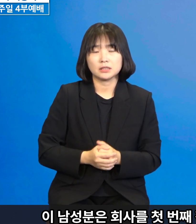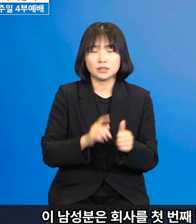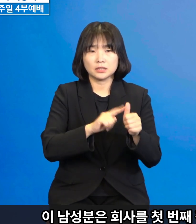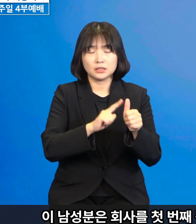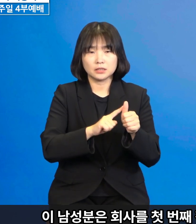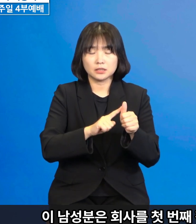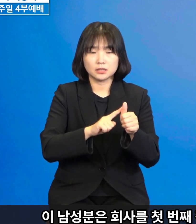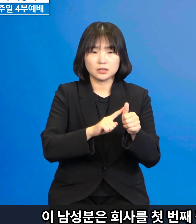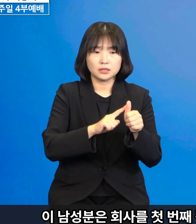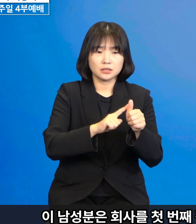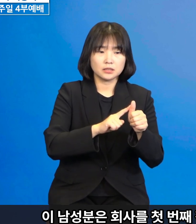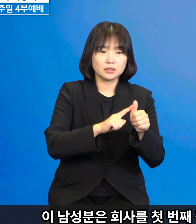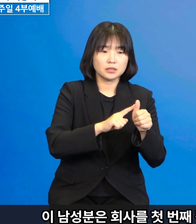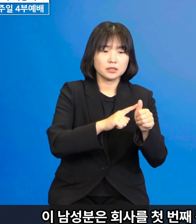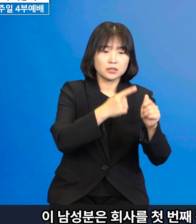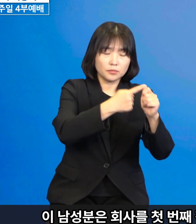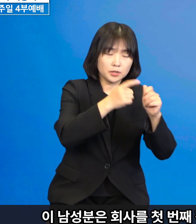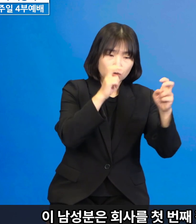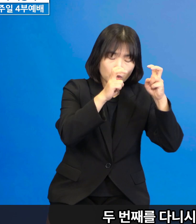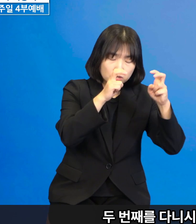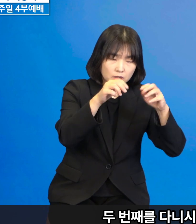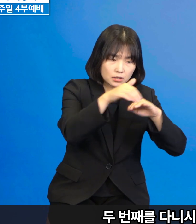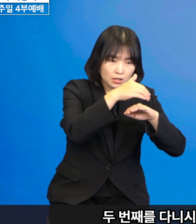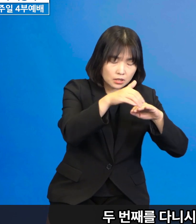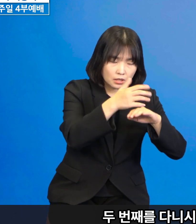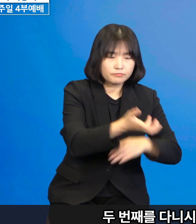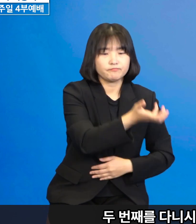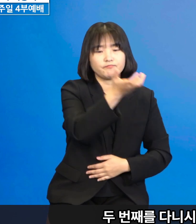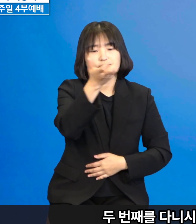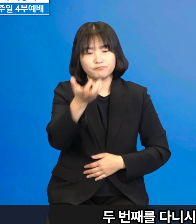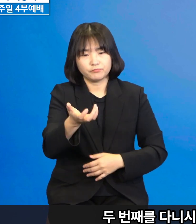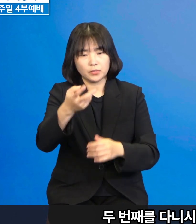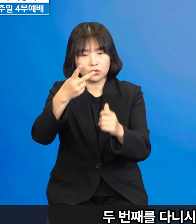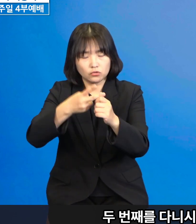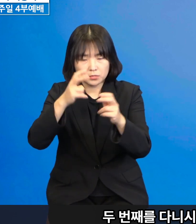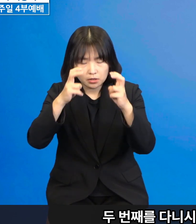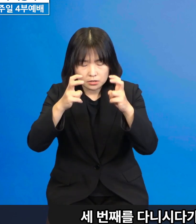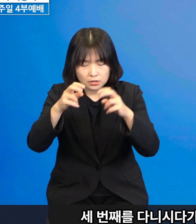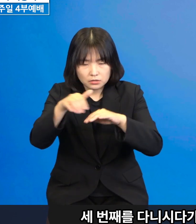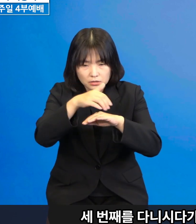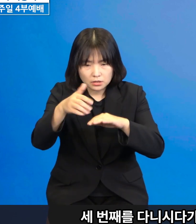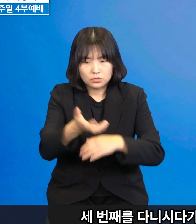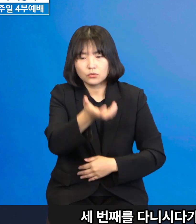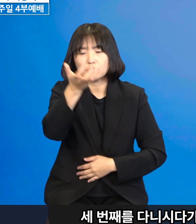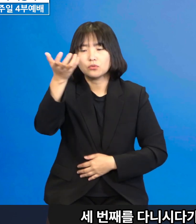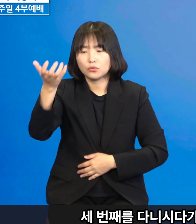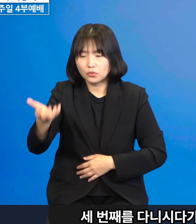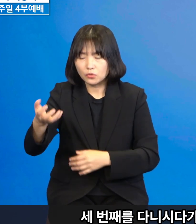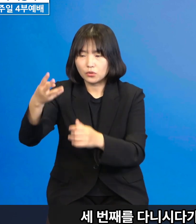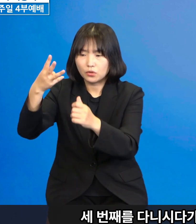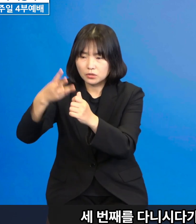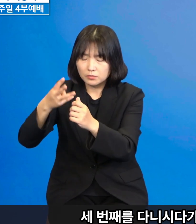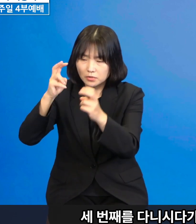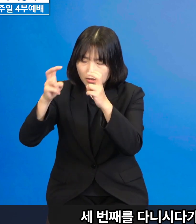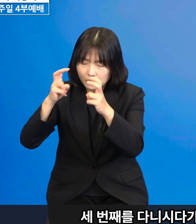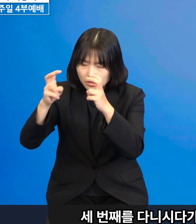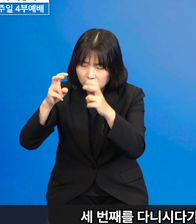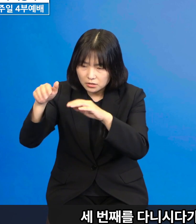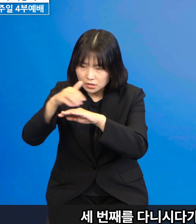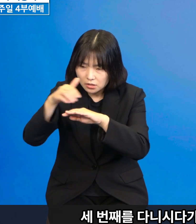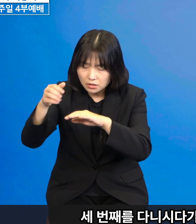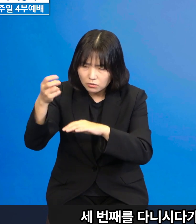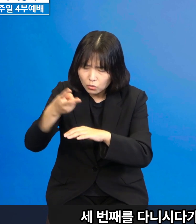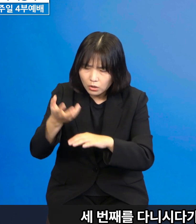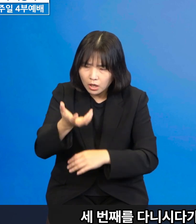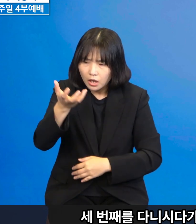첫 번째 직장을 다니시다가 이직을 했어요. 두 번째를 다니시다가 또 이직을 했어요. 세 번째를 다니시다가 또